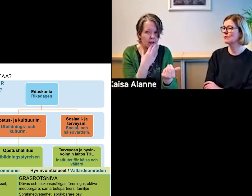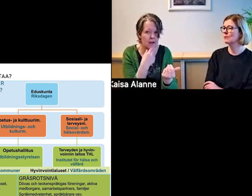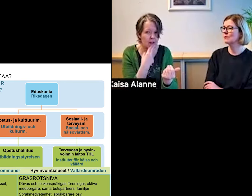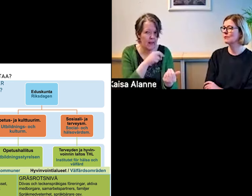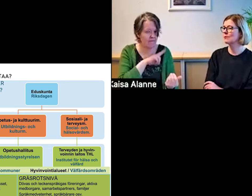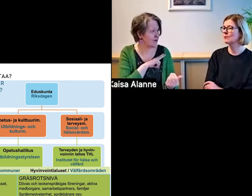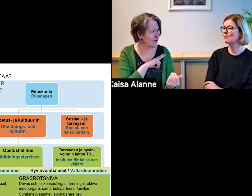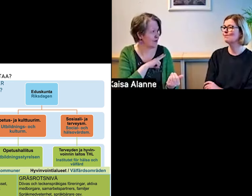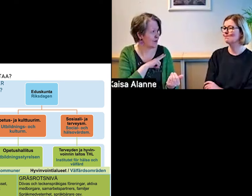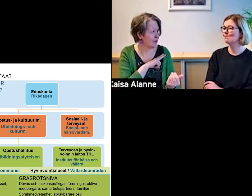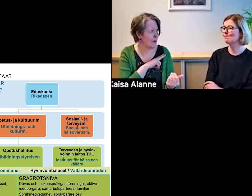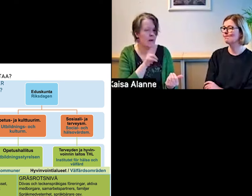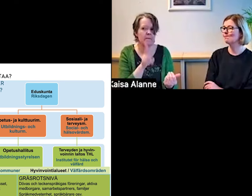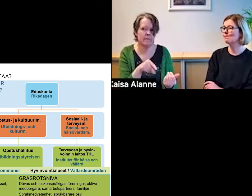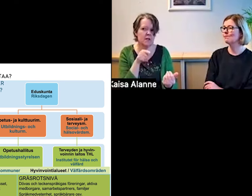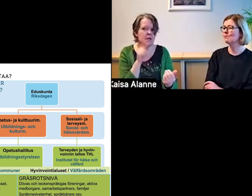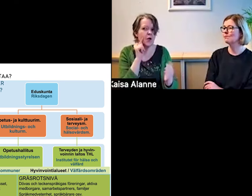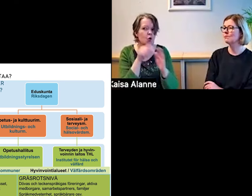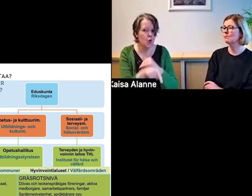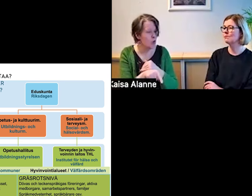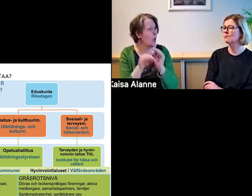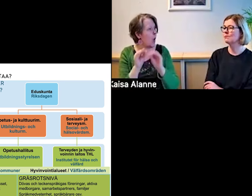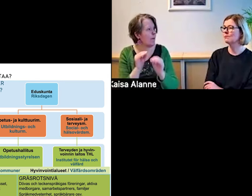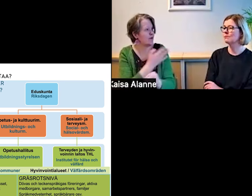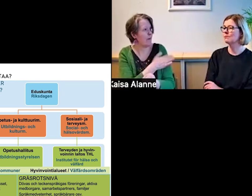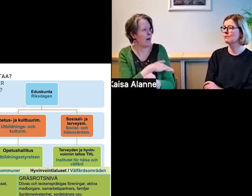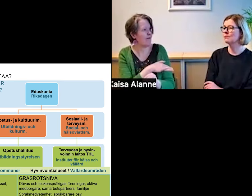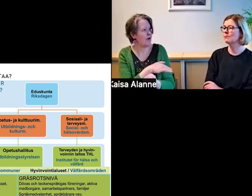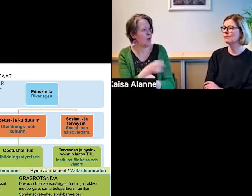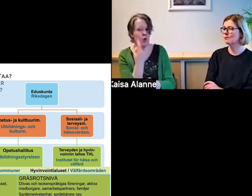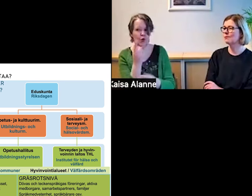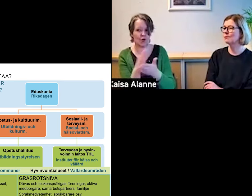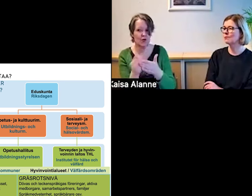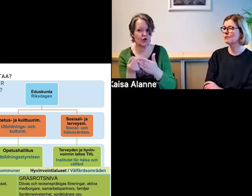että me pidetään asiat kirkkaana mielessä, että kenellä on